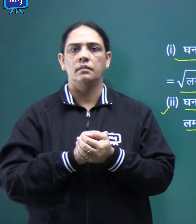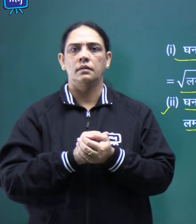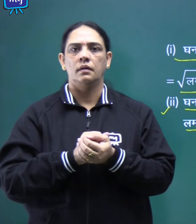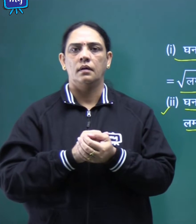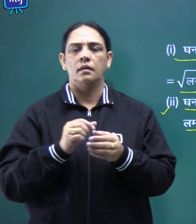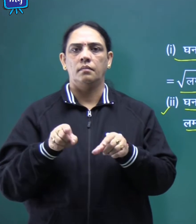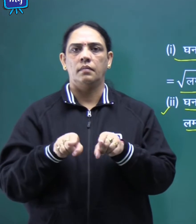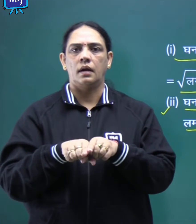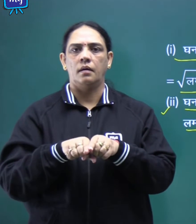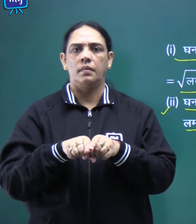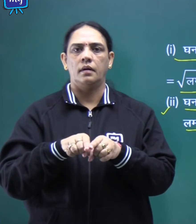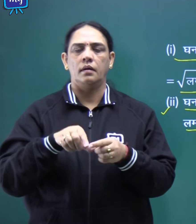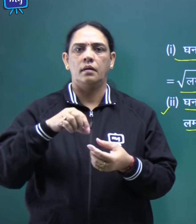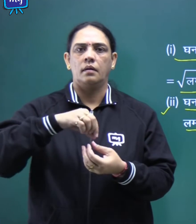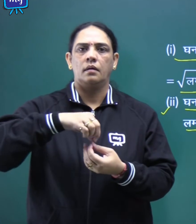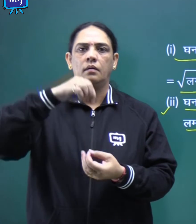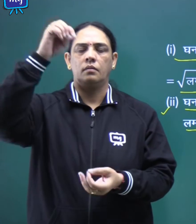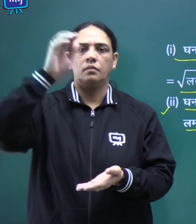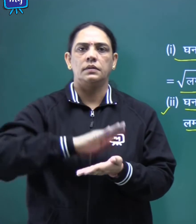बराबर ऊंचाई